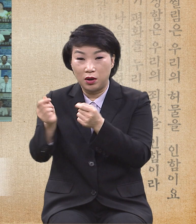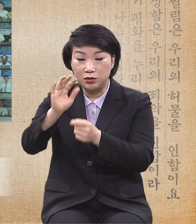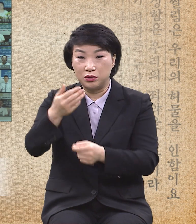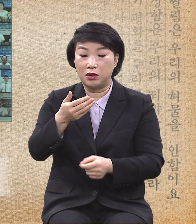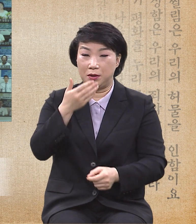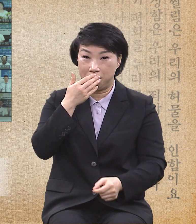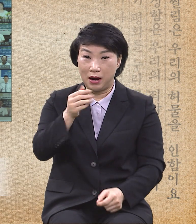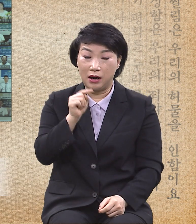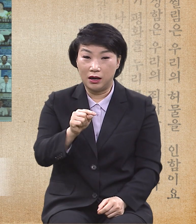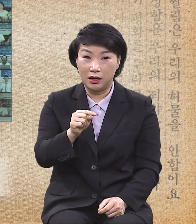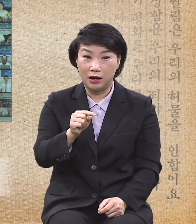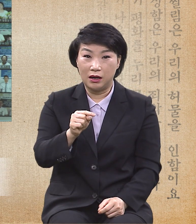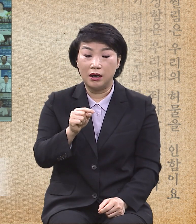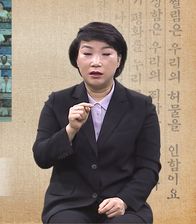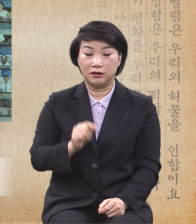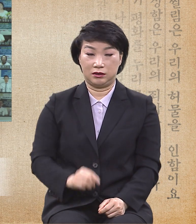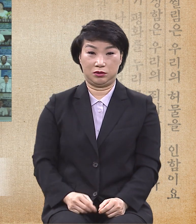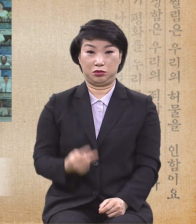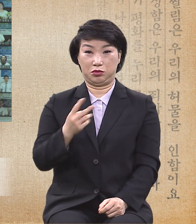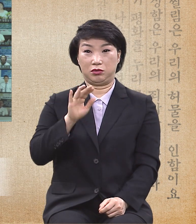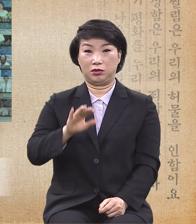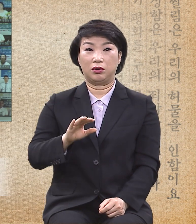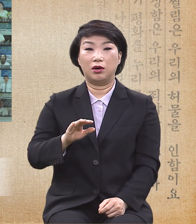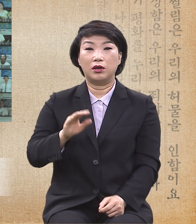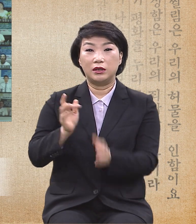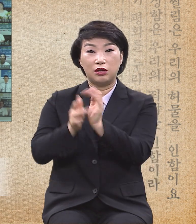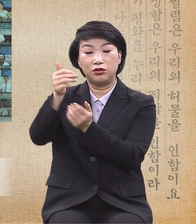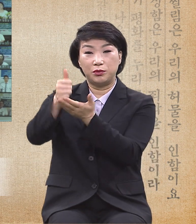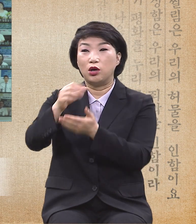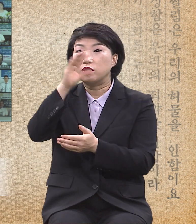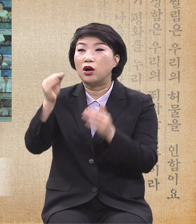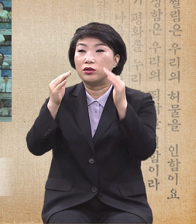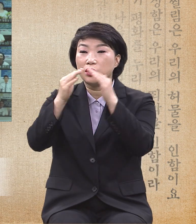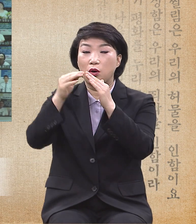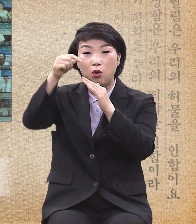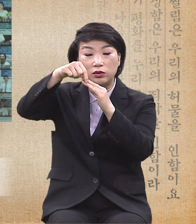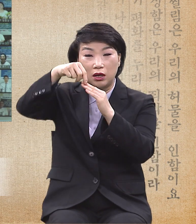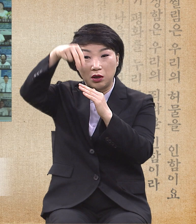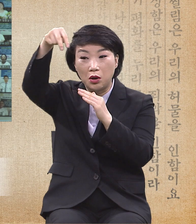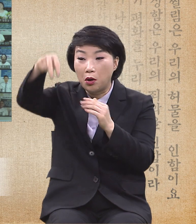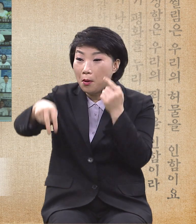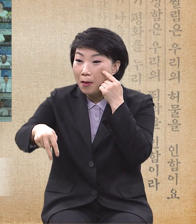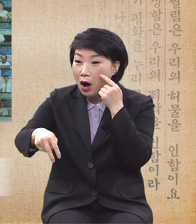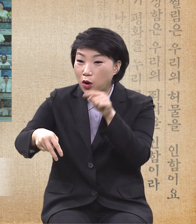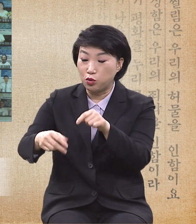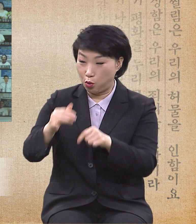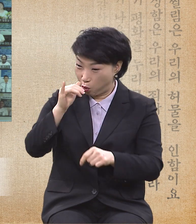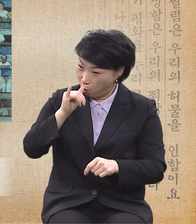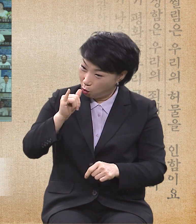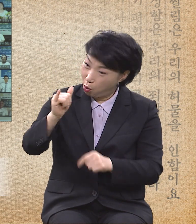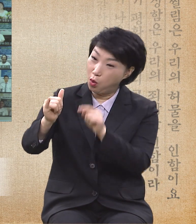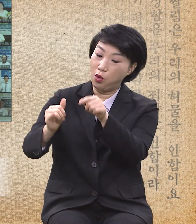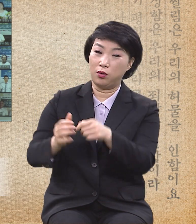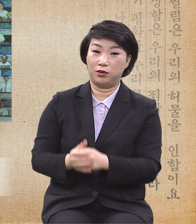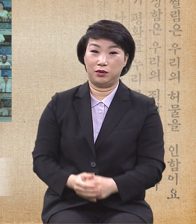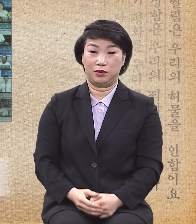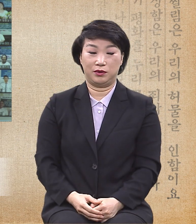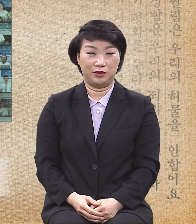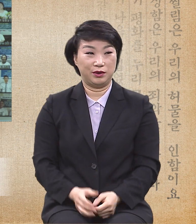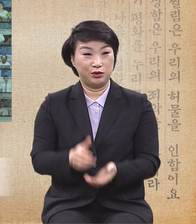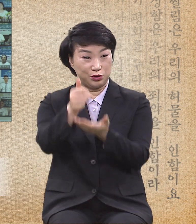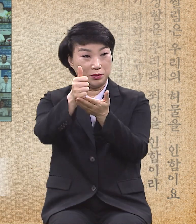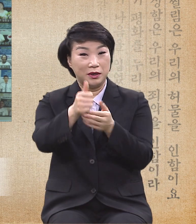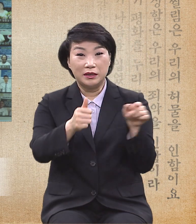성전 꼭대기에 올라가서 뛰어내리면 네가 그런 영웅이 되겠다는 것입니다. 주님은